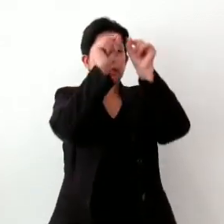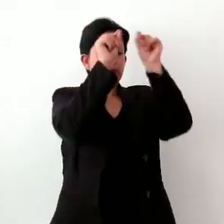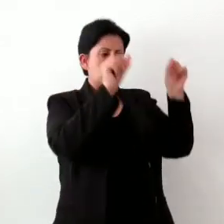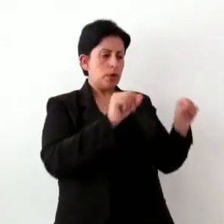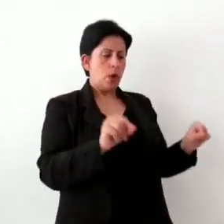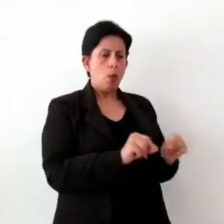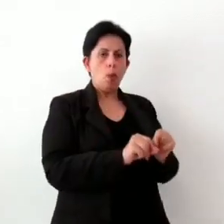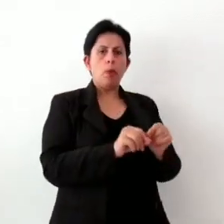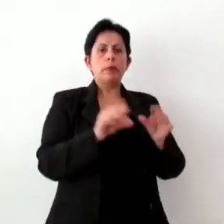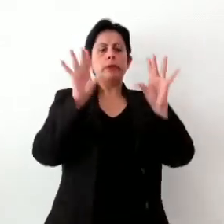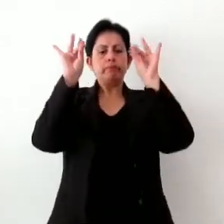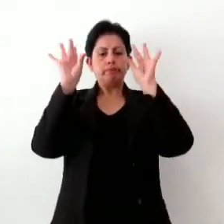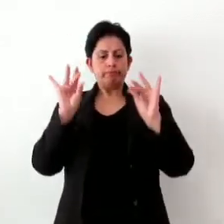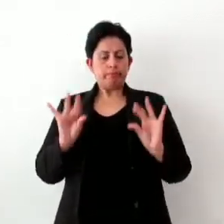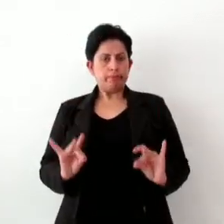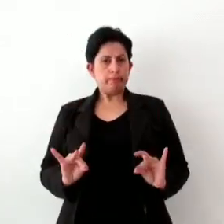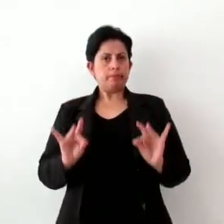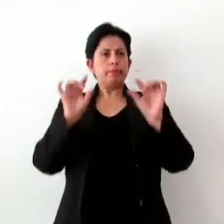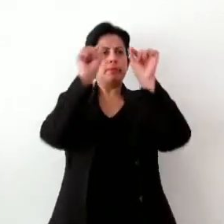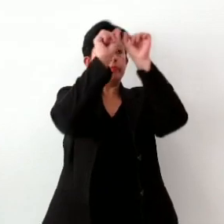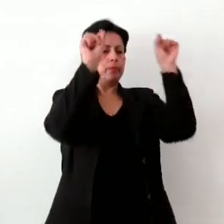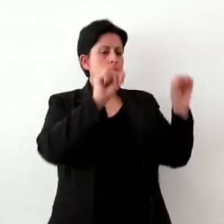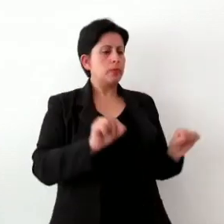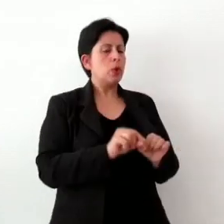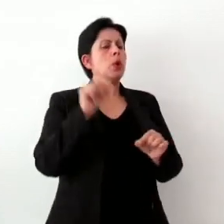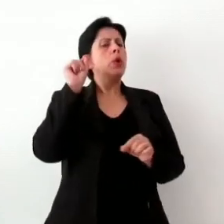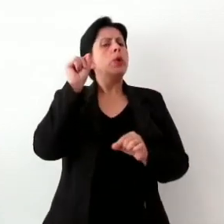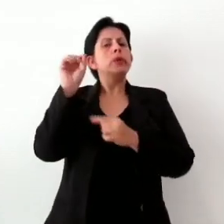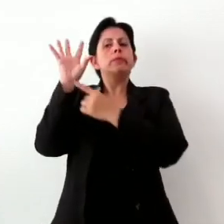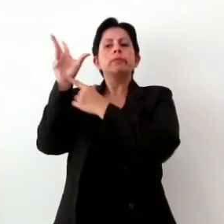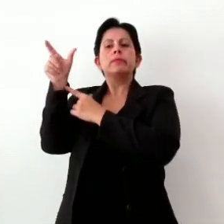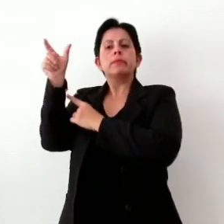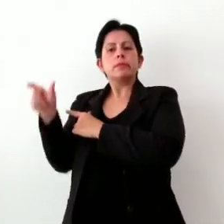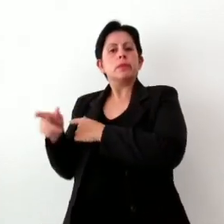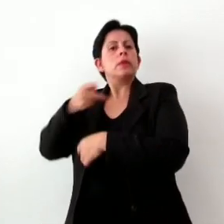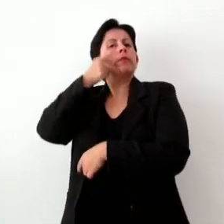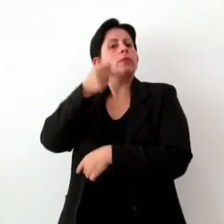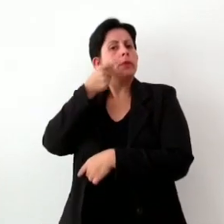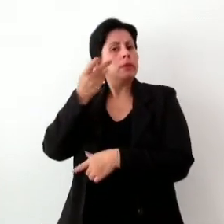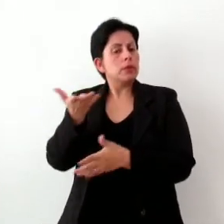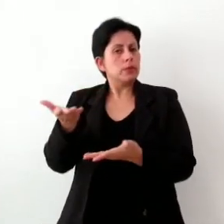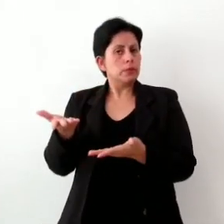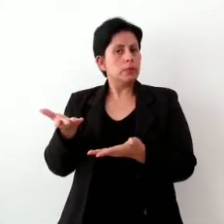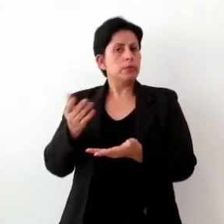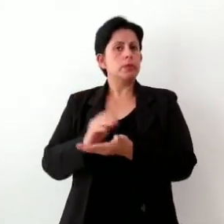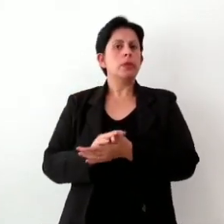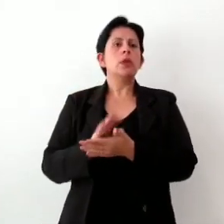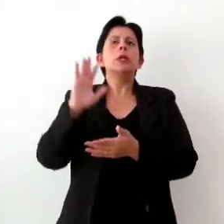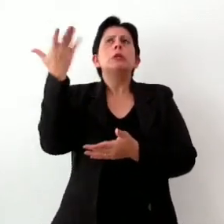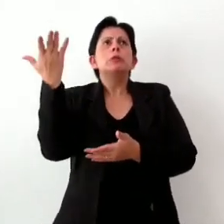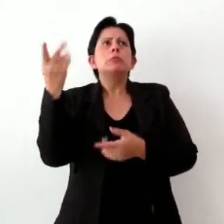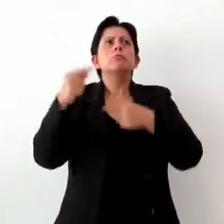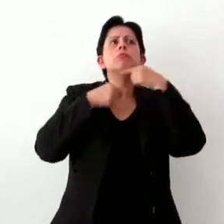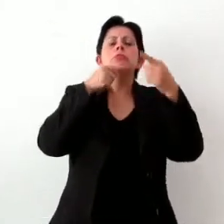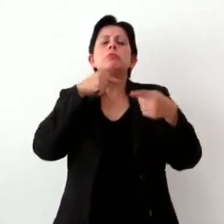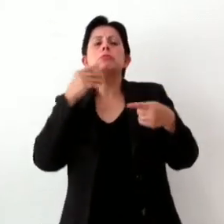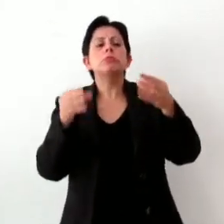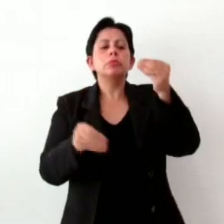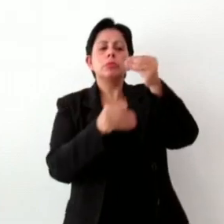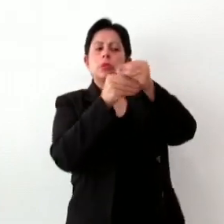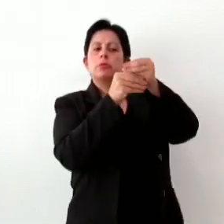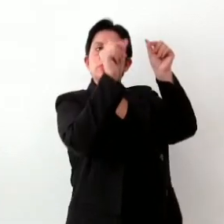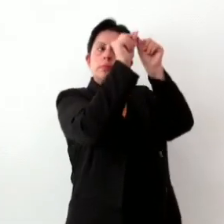né? Essa exegese da obra. O que o artista está querendo dizer? Do que ele está falando? Quais são as questões que ele está colocando